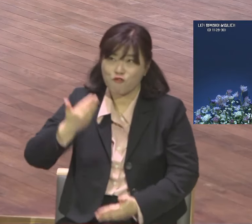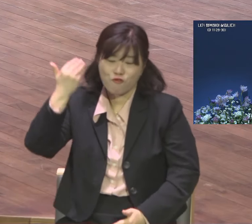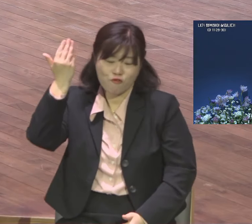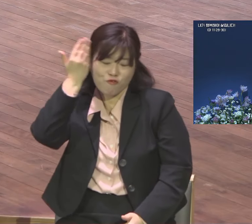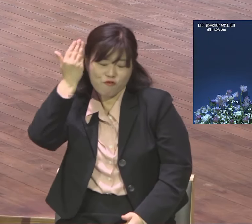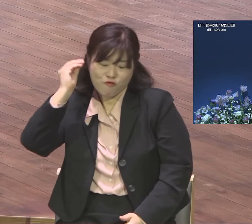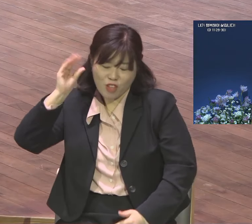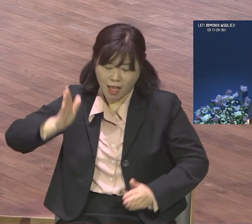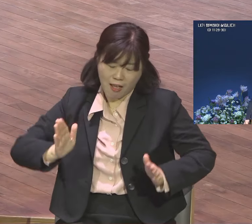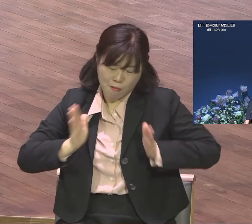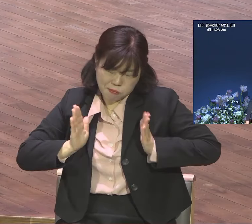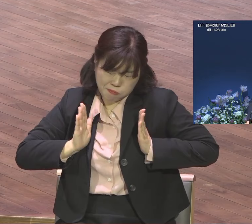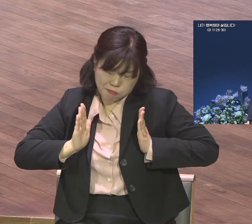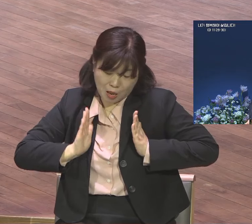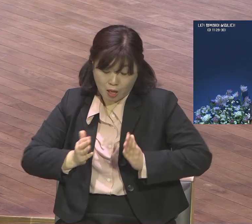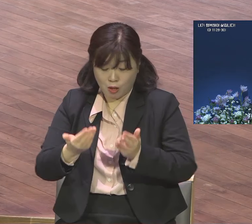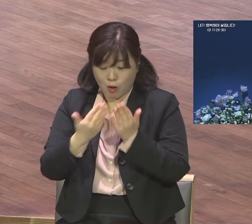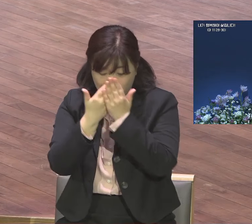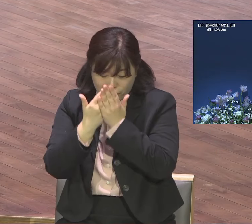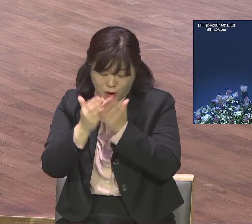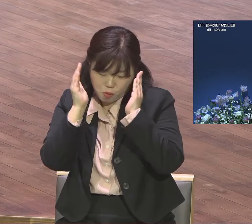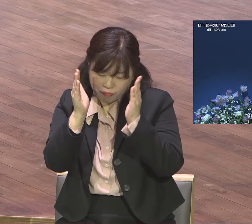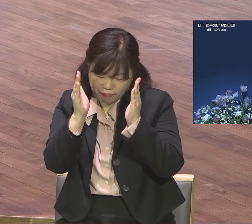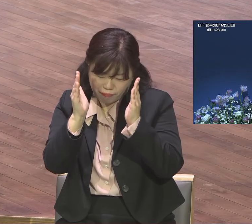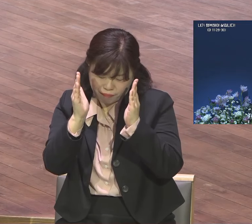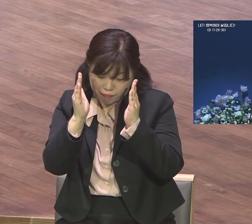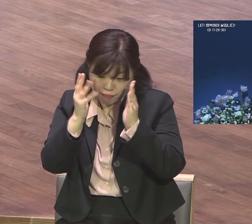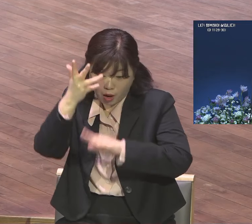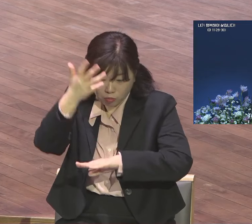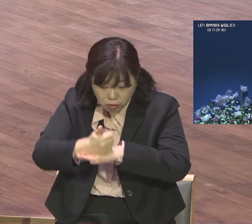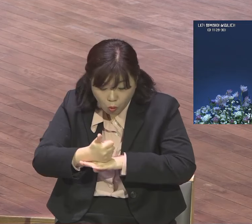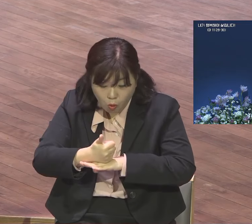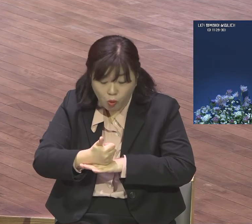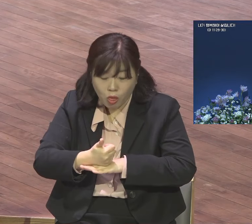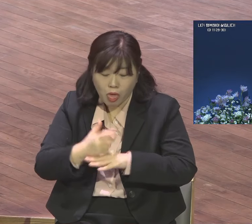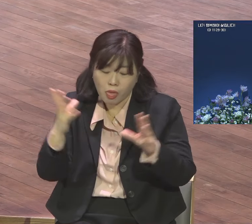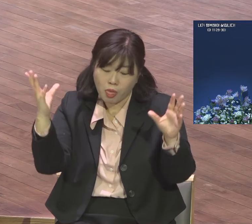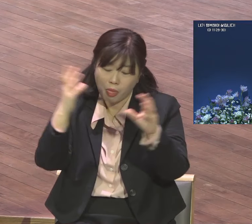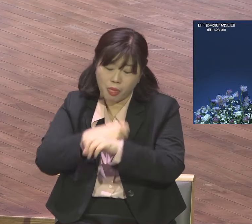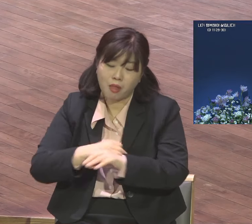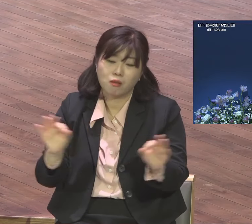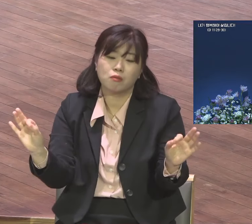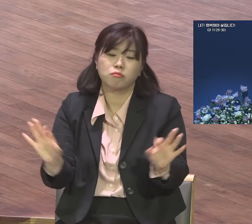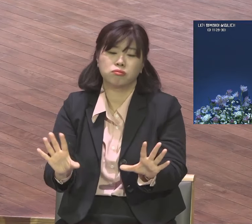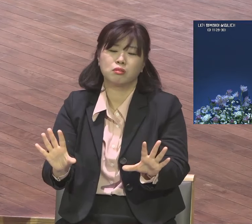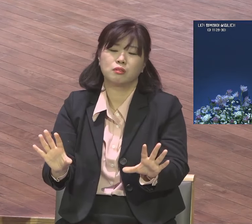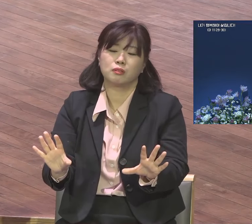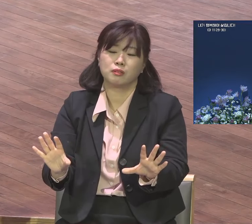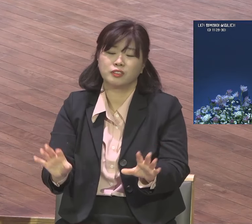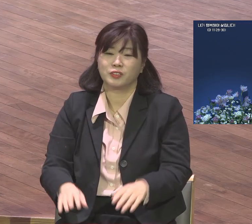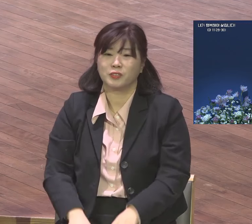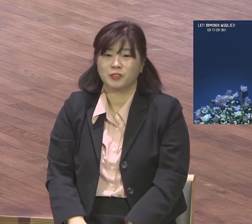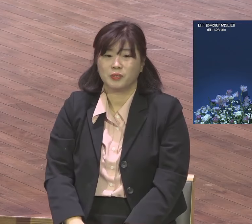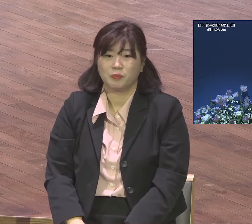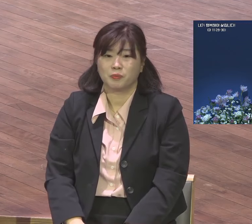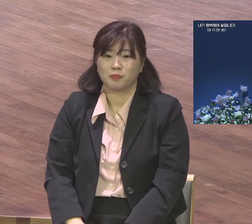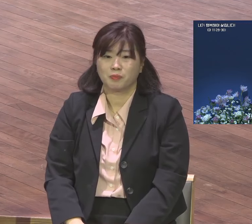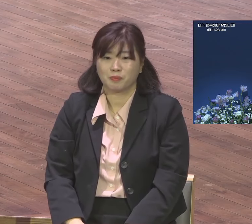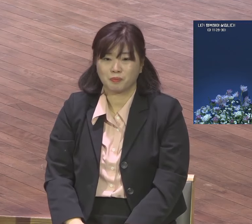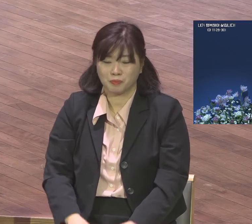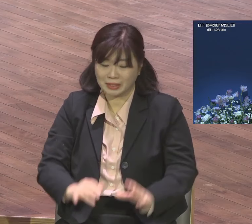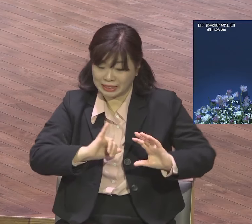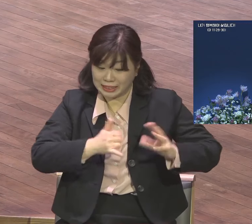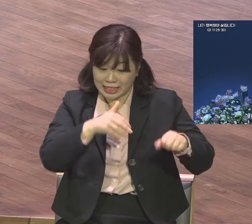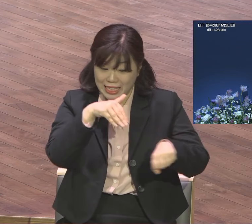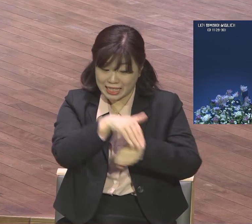안개처럼 사라져버립니다. 사실 이러한 세상의 그 행복 기준을 보면 전부